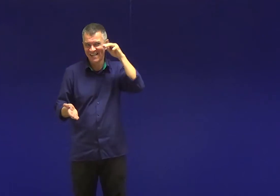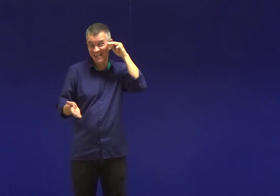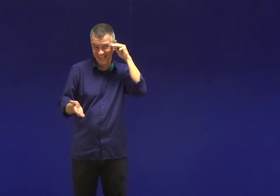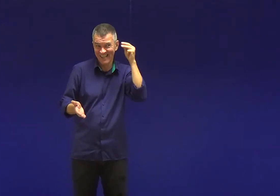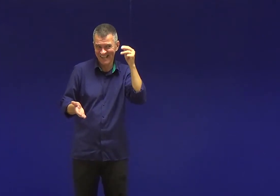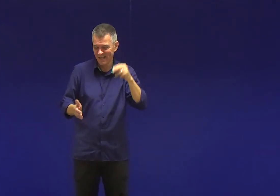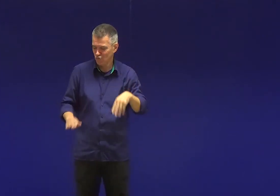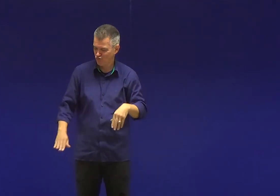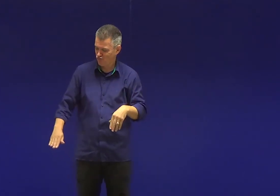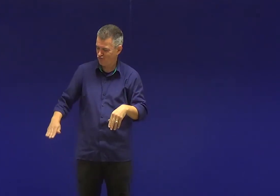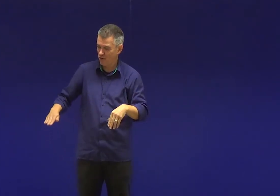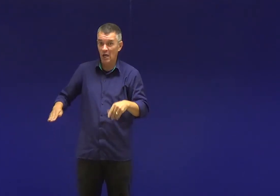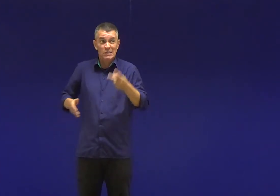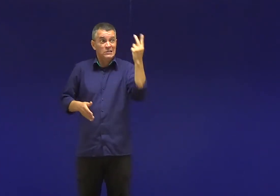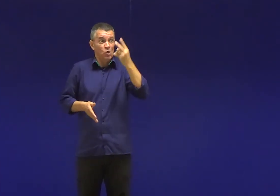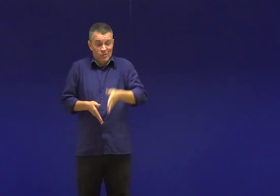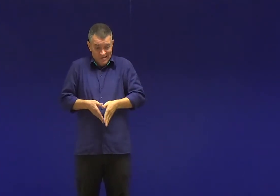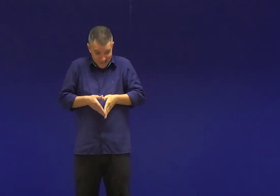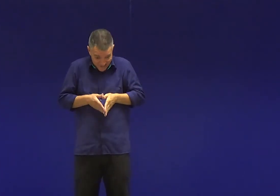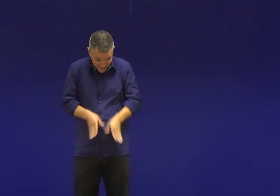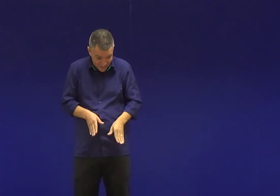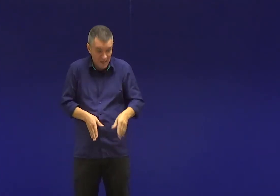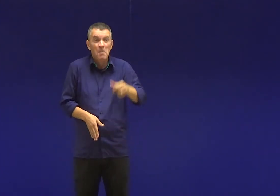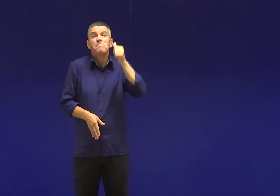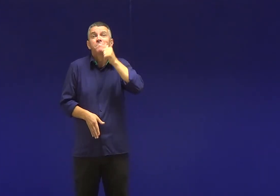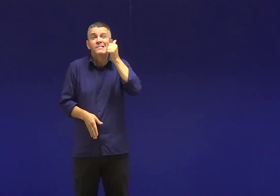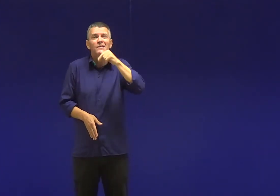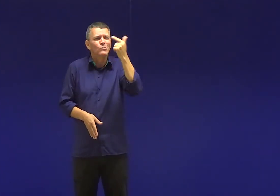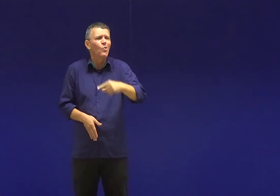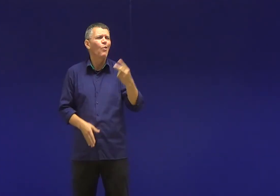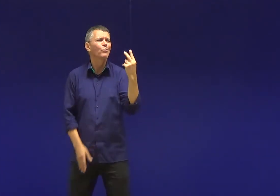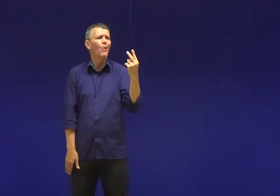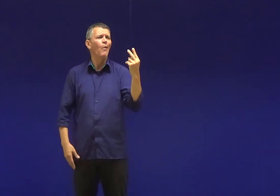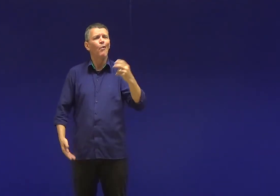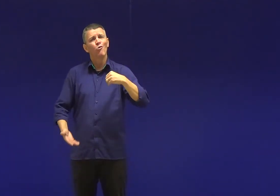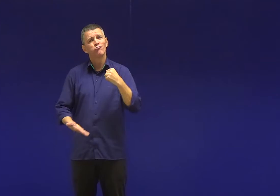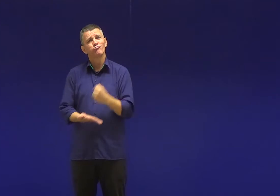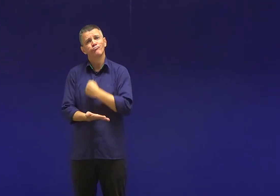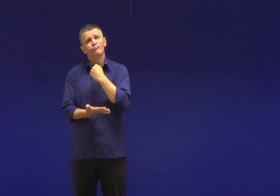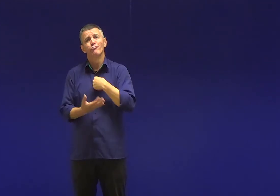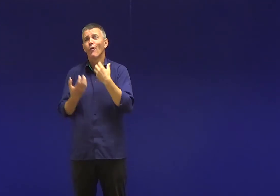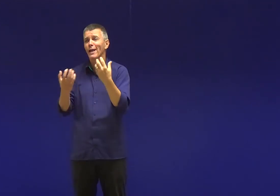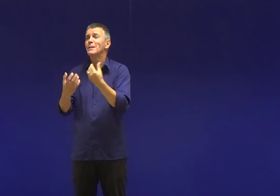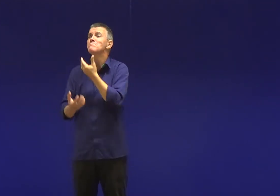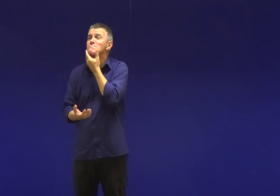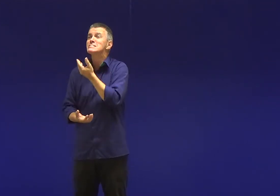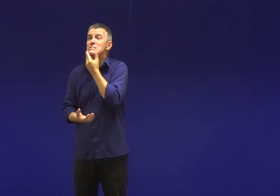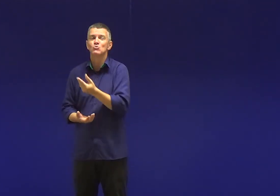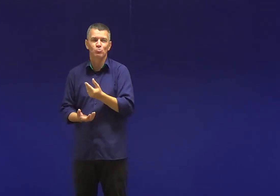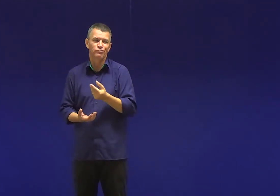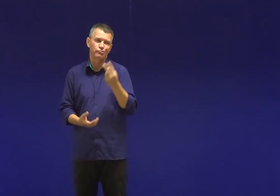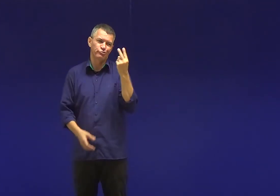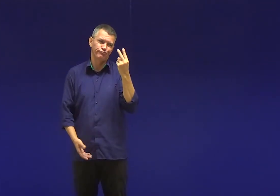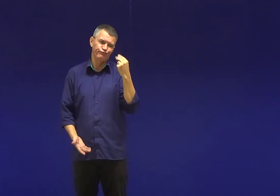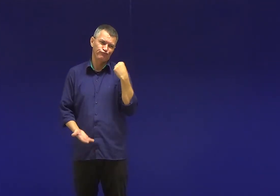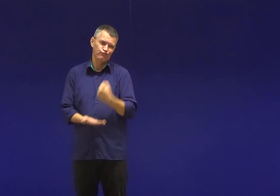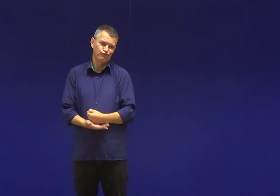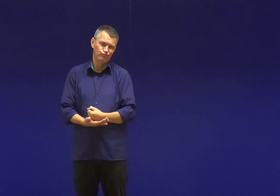Eu tenho duas filhas, né? E a mais velha nasceu, cresceu. E um tempo depois nasceu a minha segunda